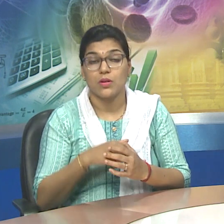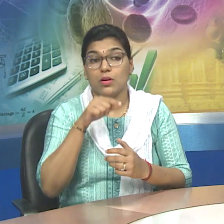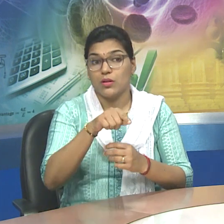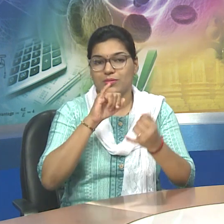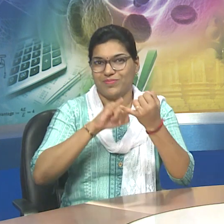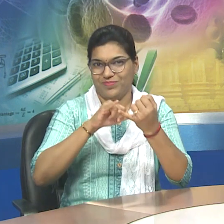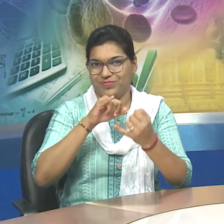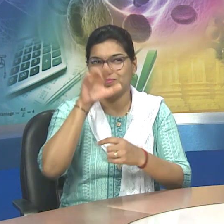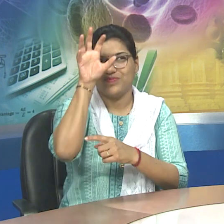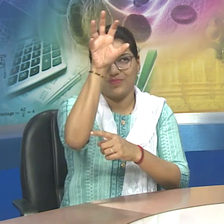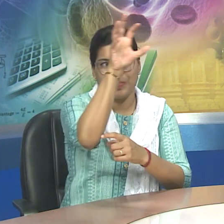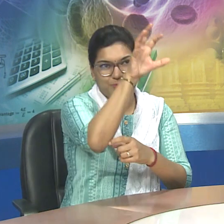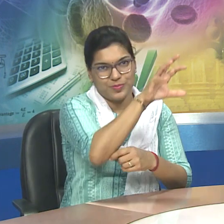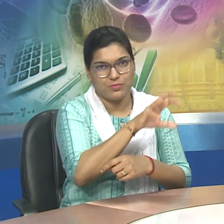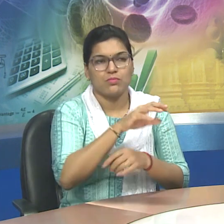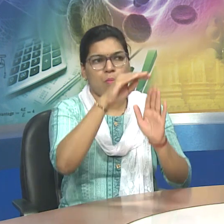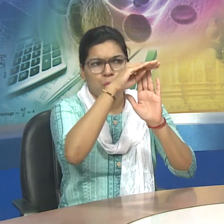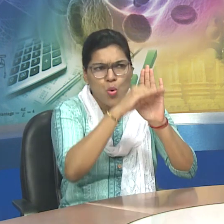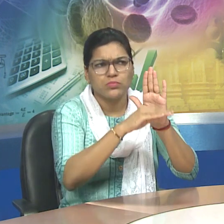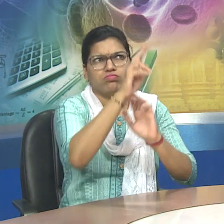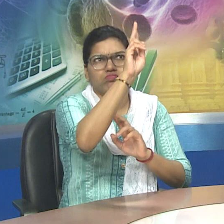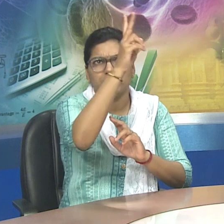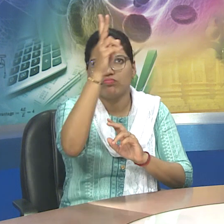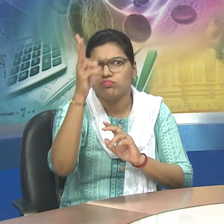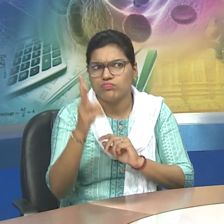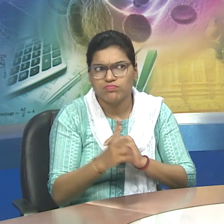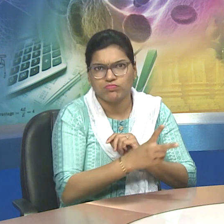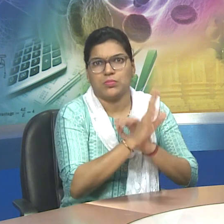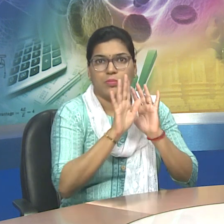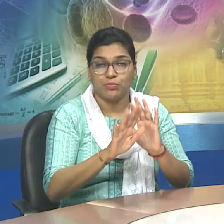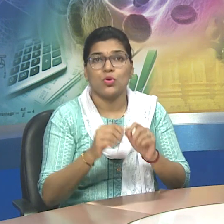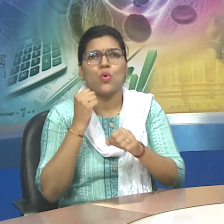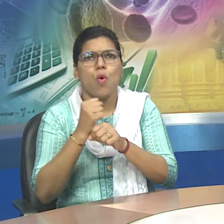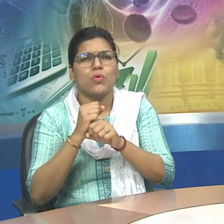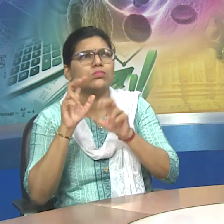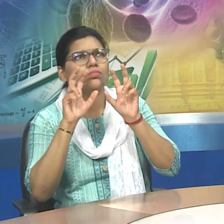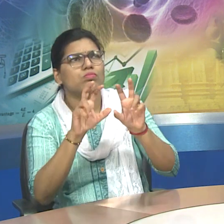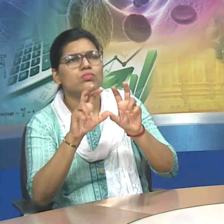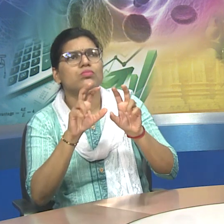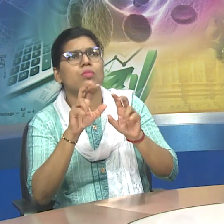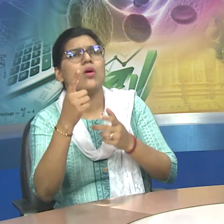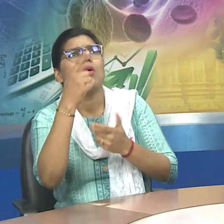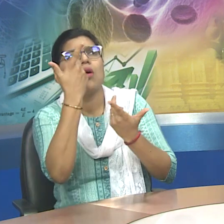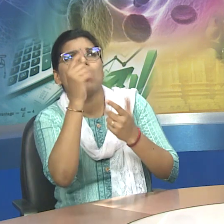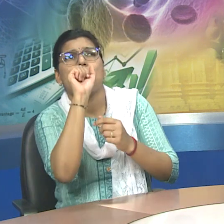स्टेट अर्थात राज्य और जो हमारी सरकार है, इनकी हम बात करें तो